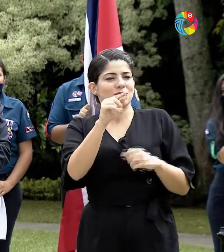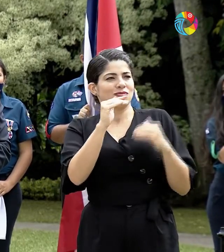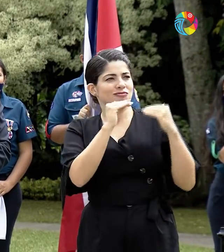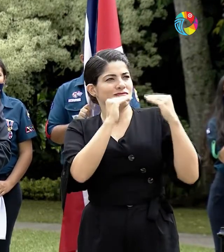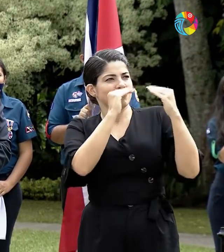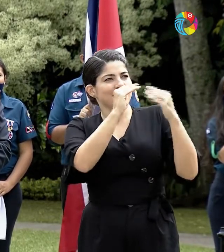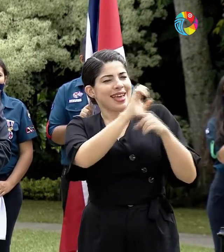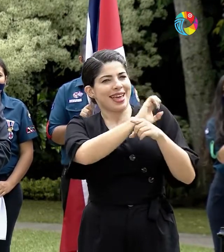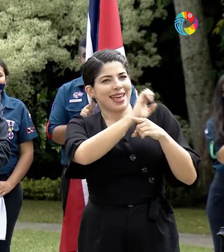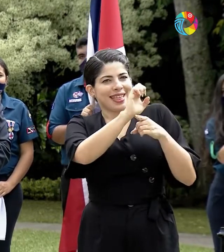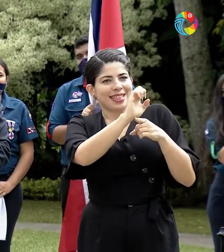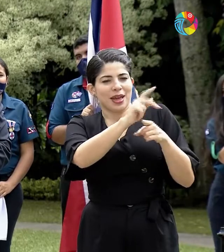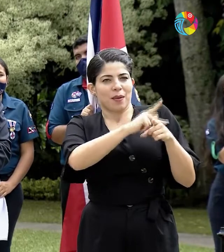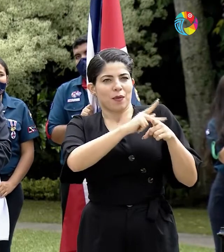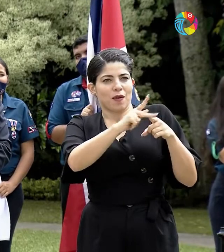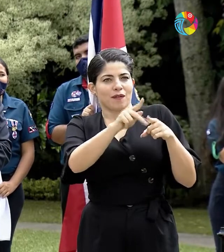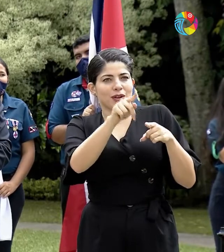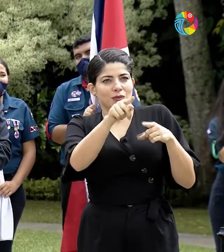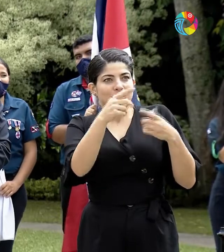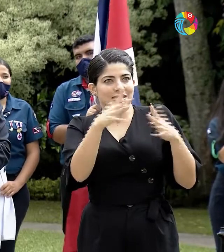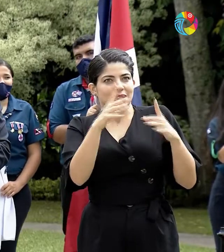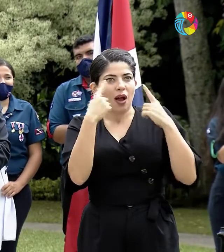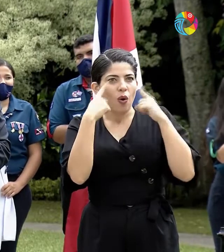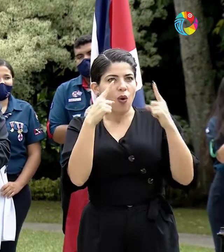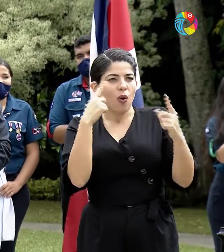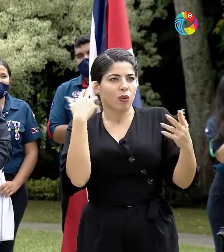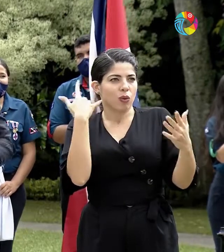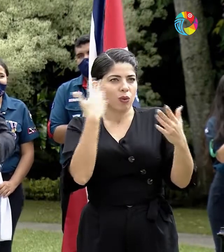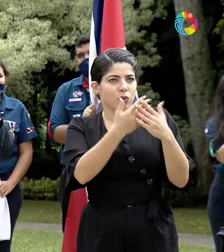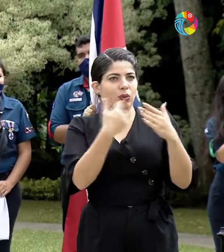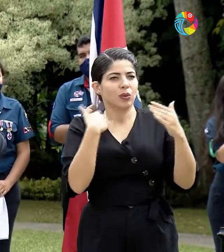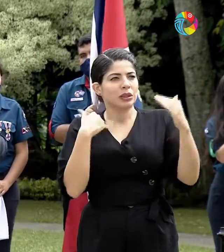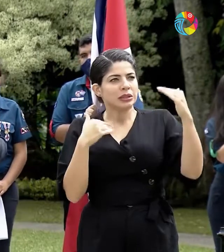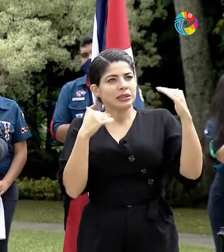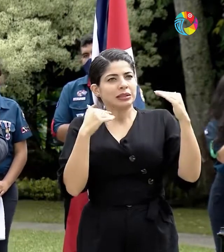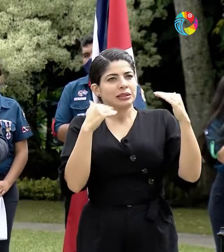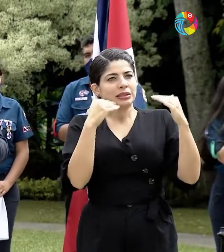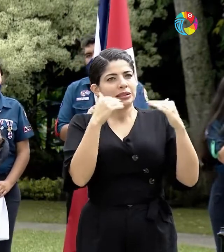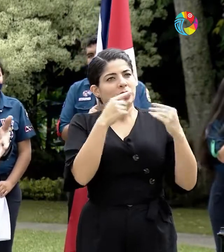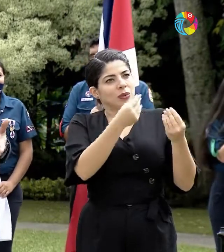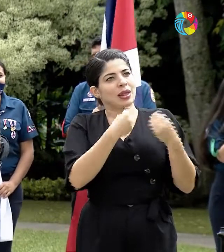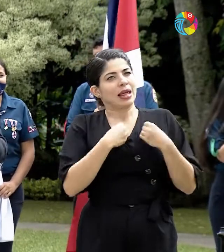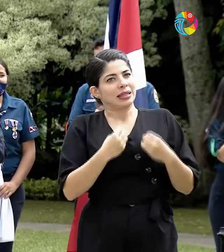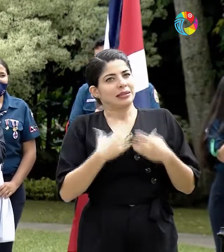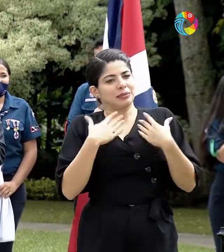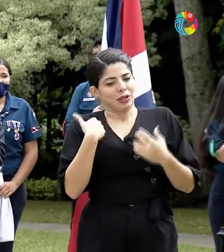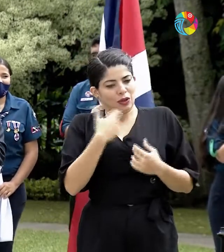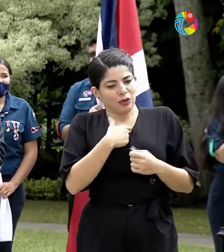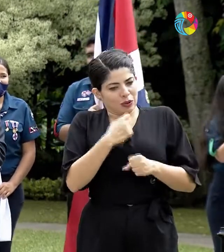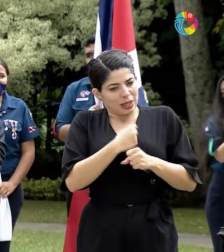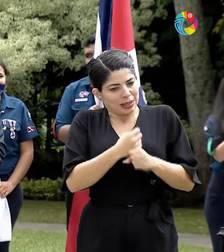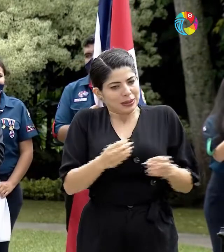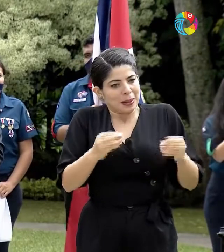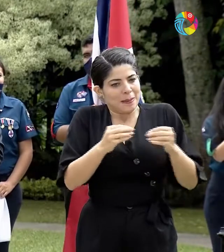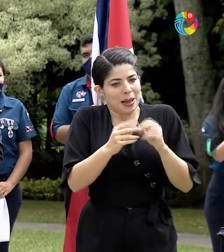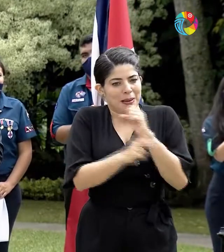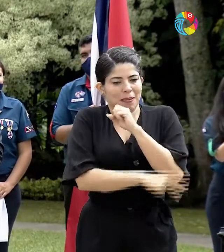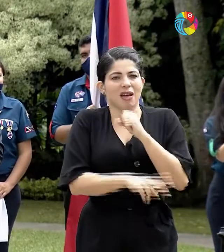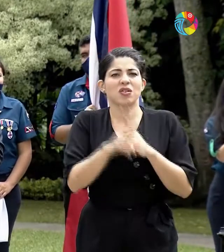y profesional que usted ha alcanzado. Y que nos inspire a eso, a ser más como país, a